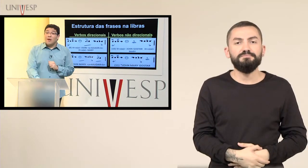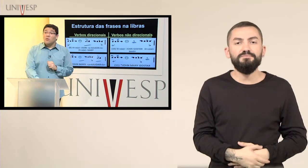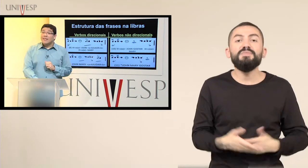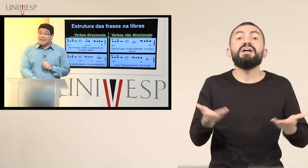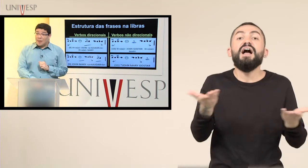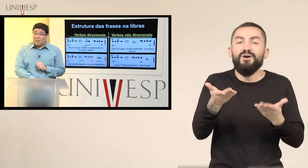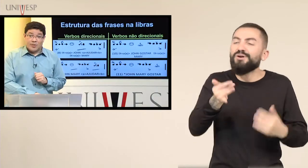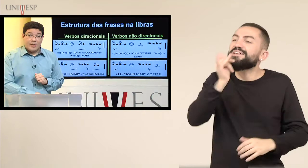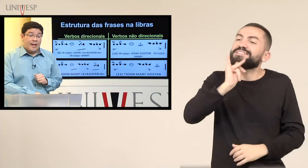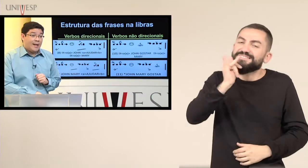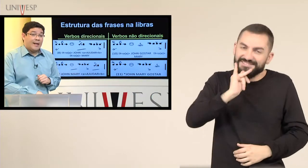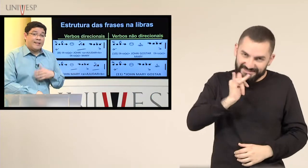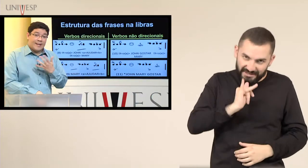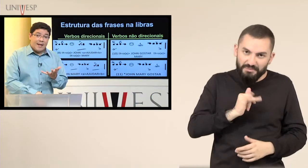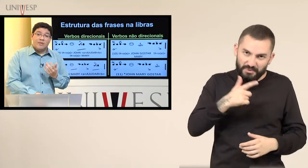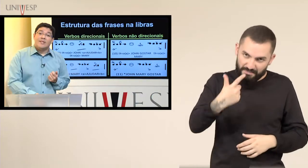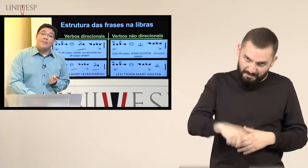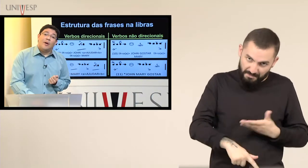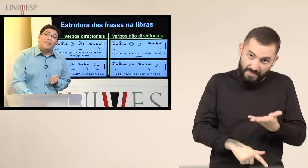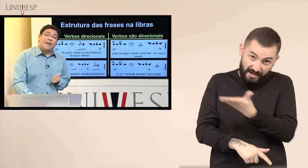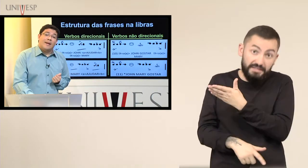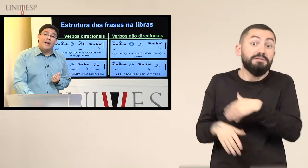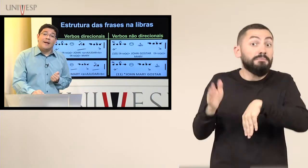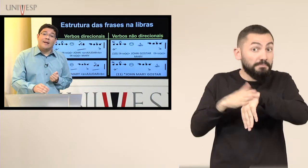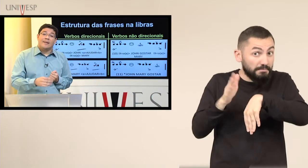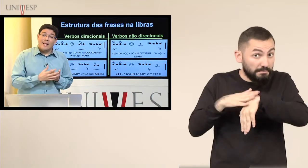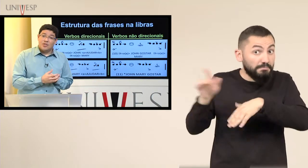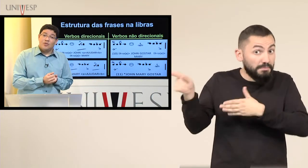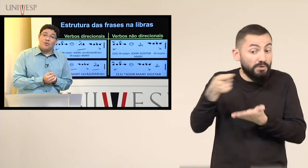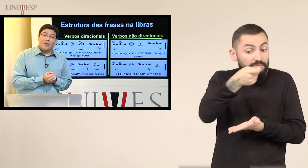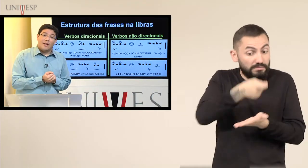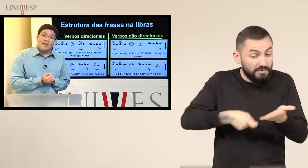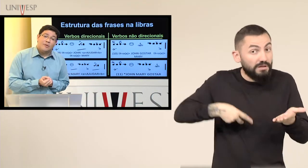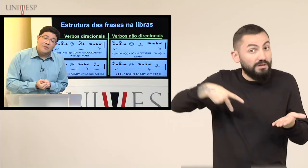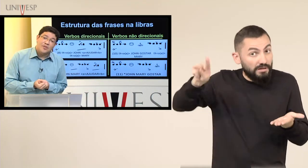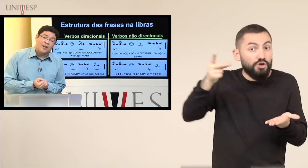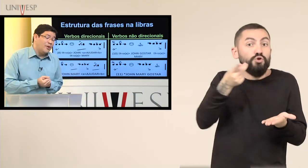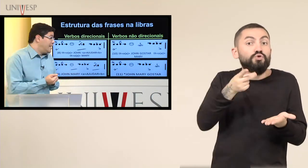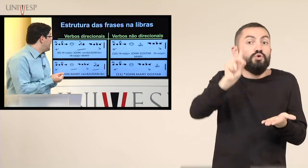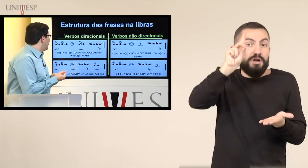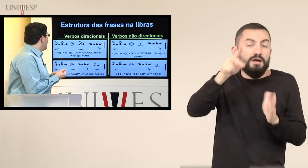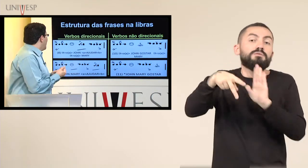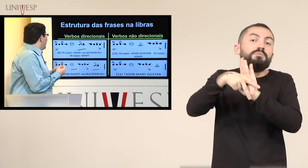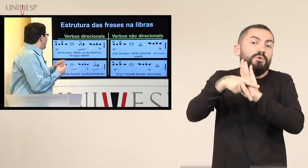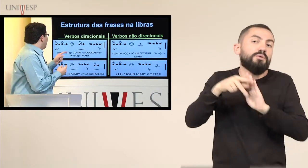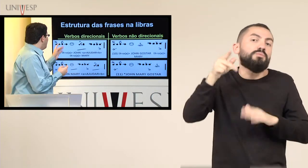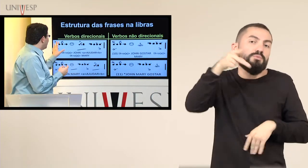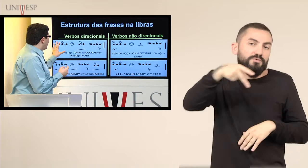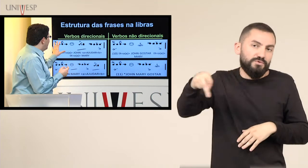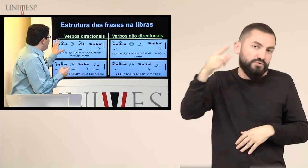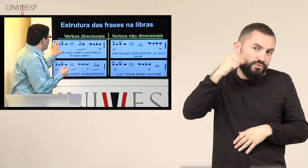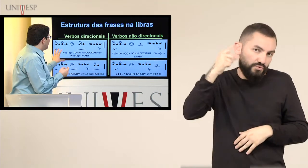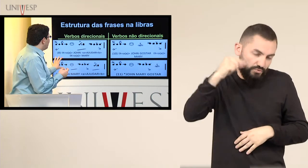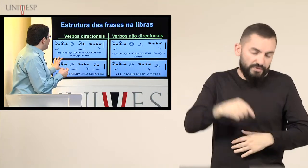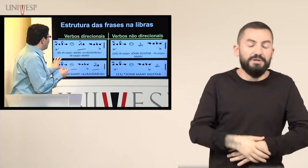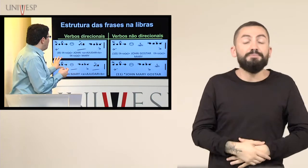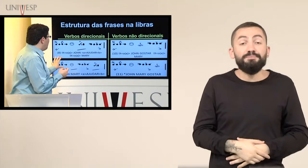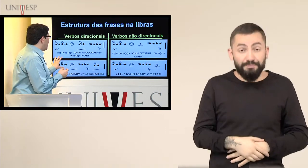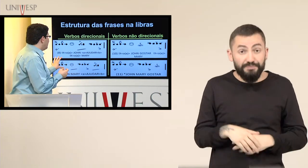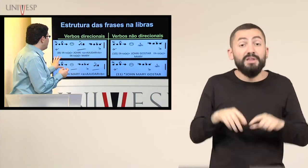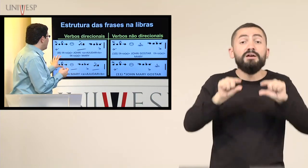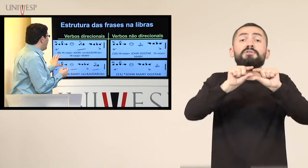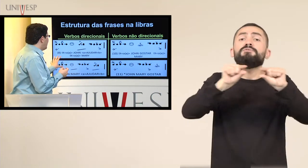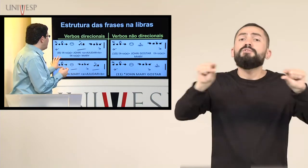Vejamos aqui alguns exemplos extraídos da própria tese de doutorado da professora Ronice. Vemos aqui duas frases